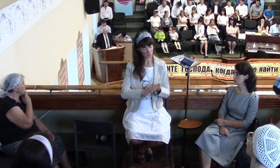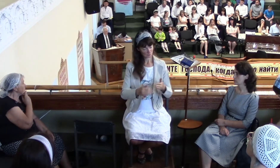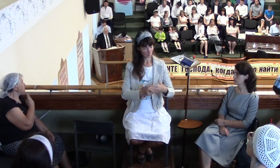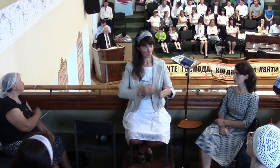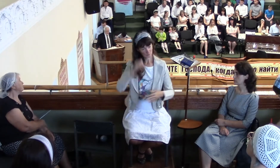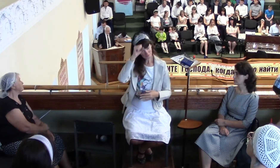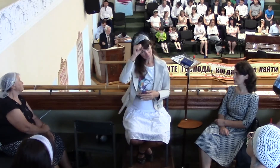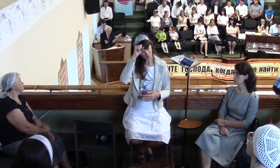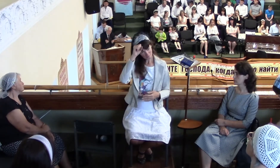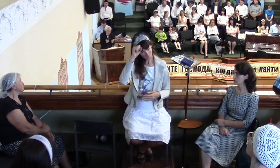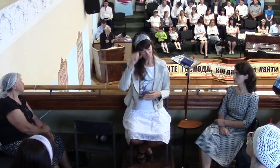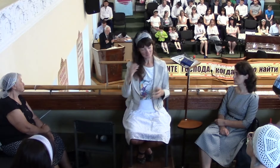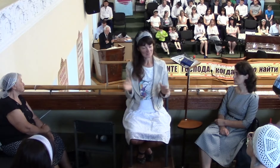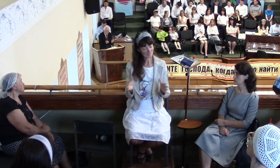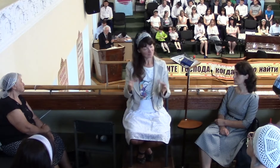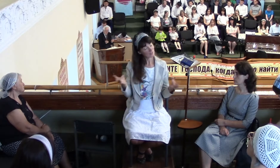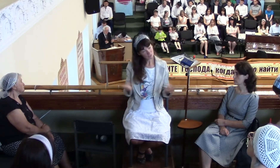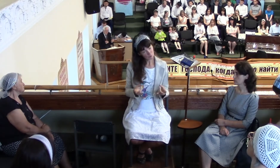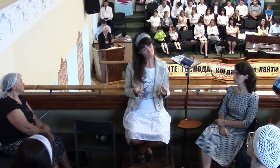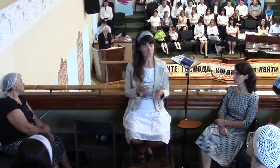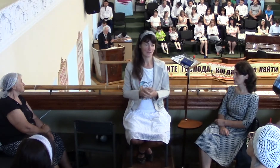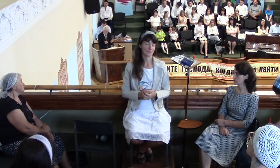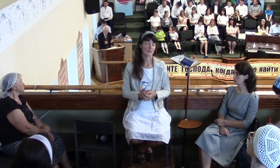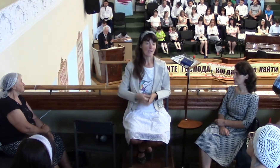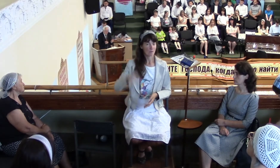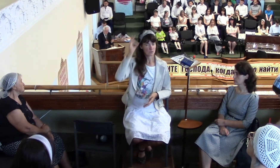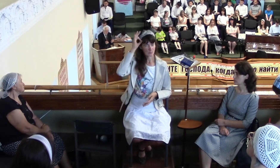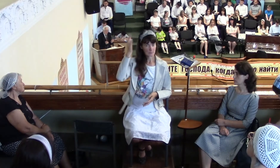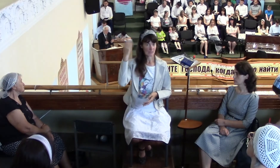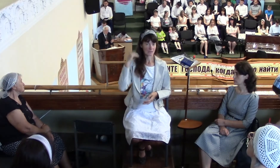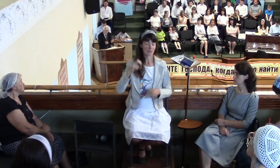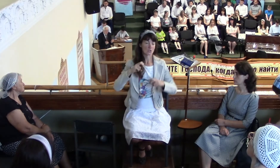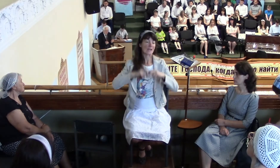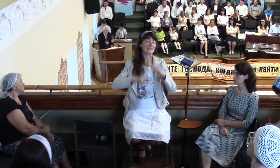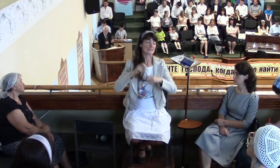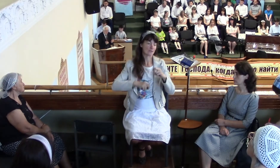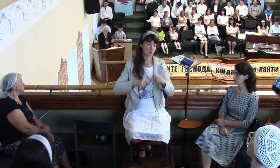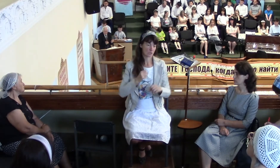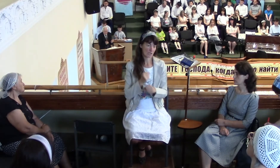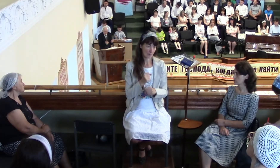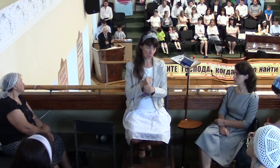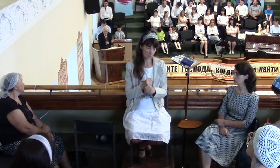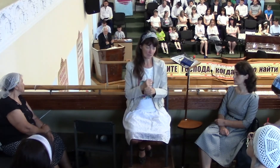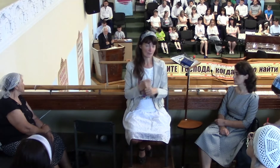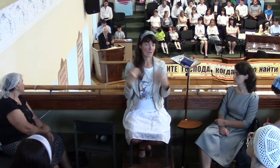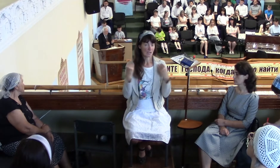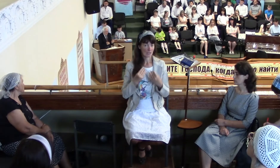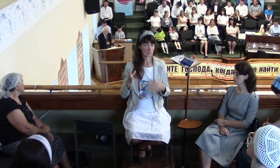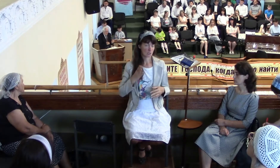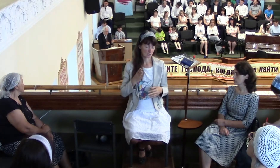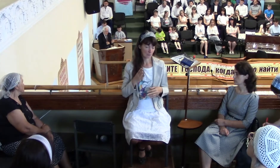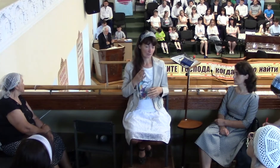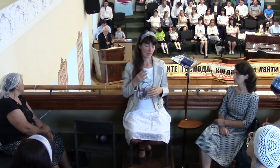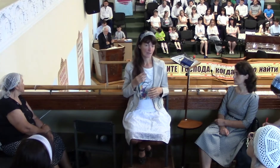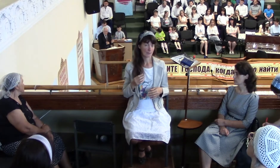Работая на заводе, я, у меня одежда была, как во всех, рабочая, спецовка. Я ходил, совершенно не